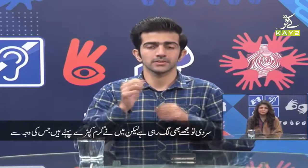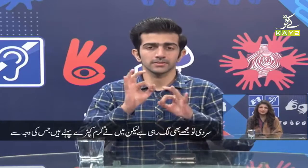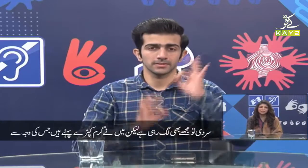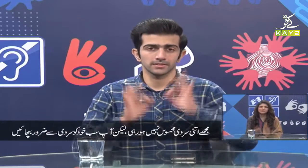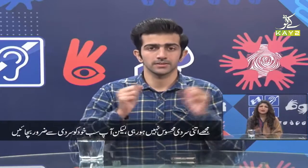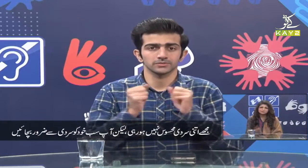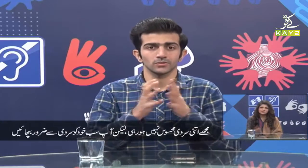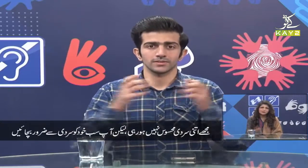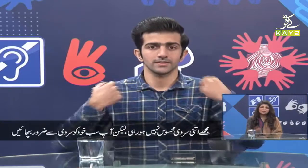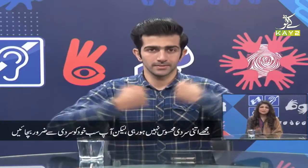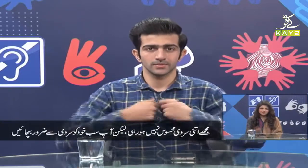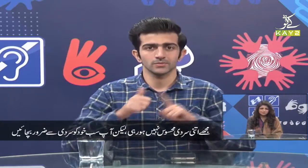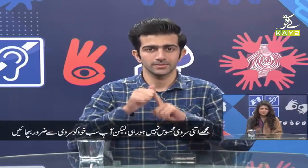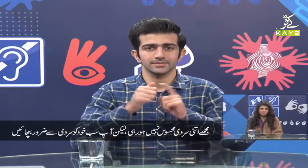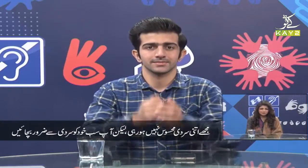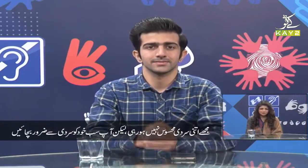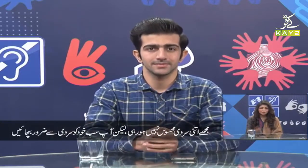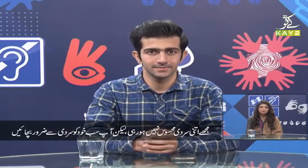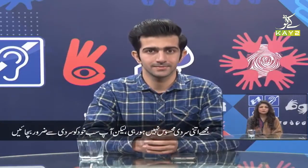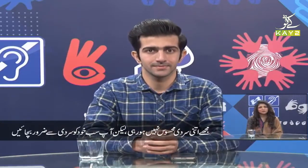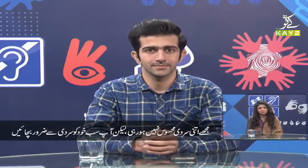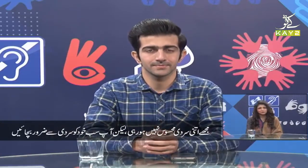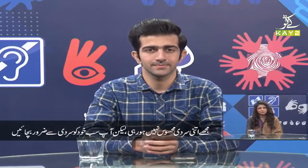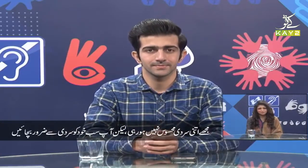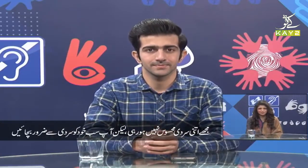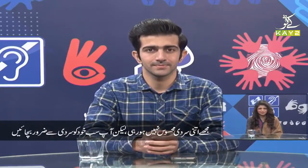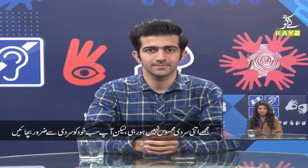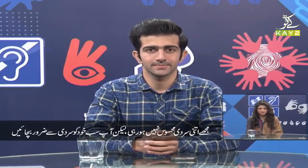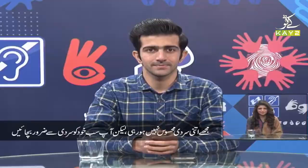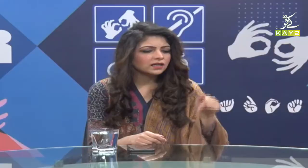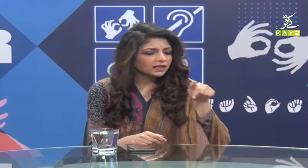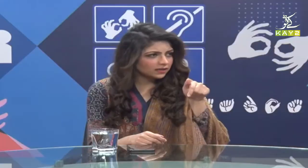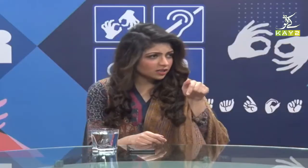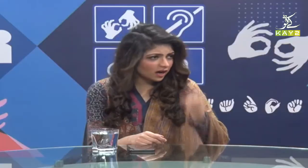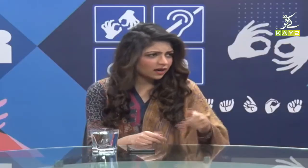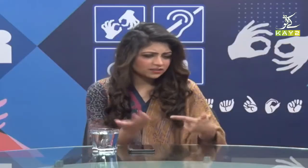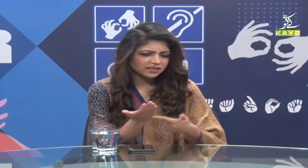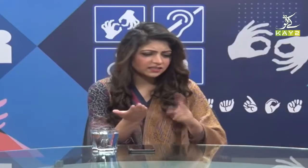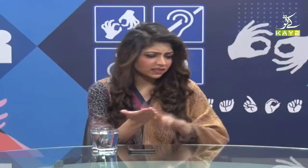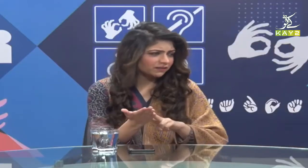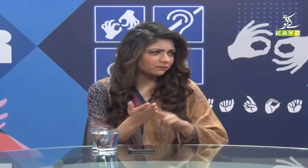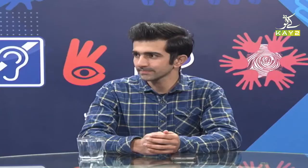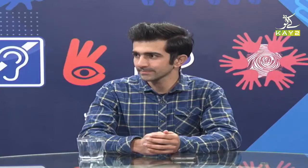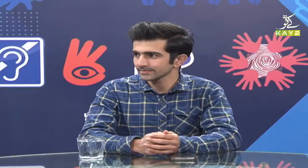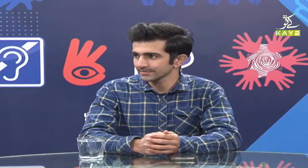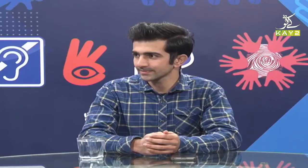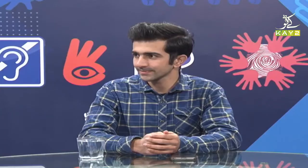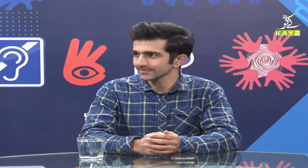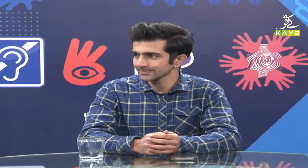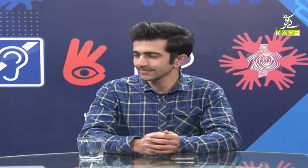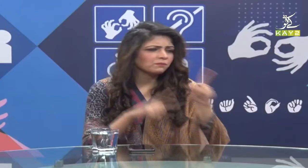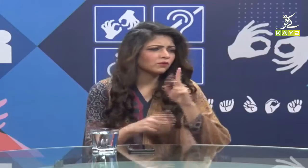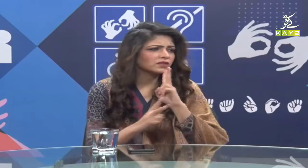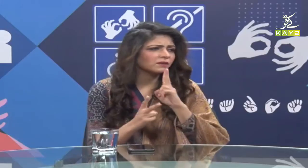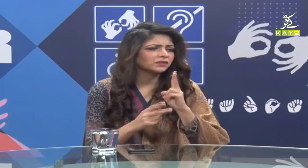नहीं हो रहा। लेकिन आप सब सर्दी से बचने के लिए ख़ुद को ज़रूर बचाएं। अच्छा, आज के टीवी प्रोग्राम